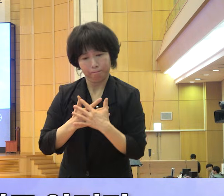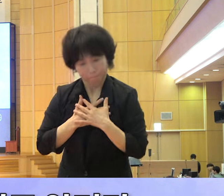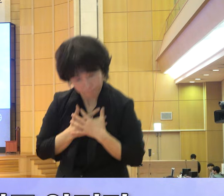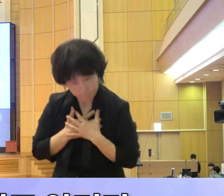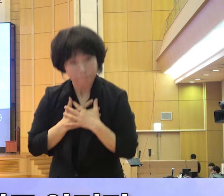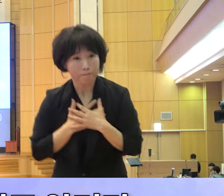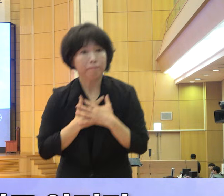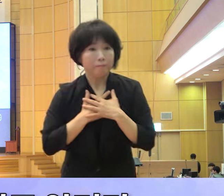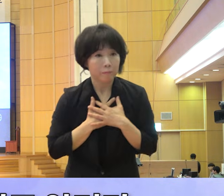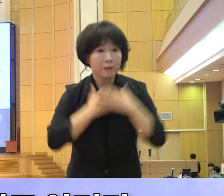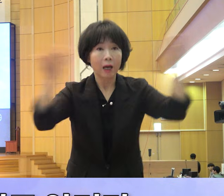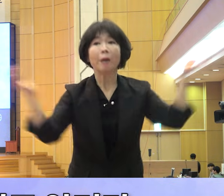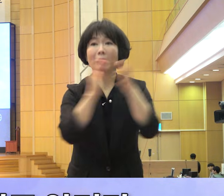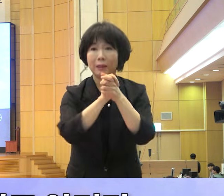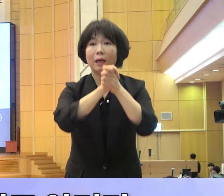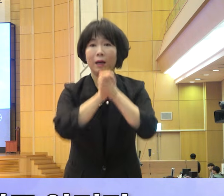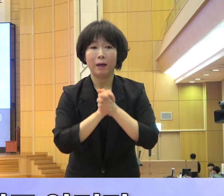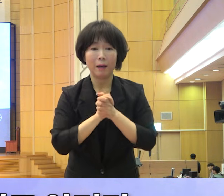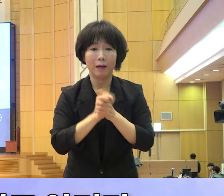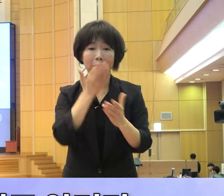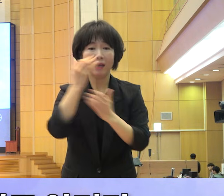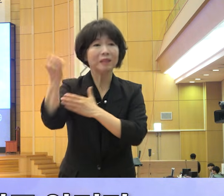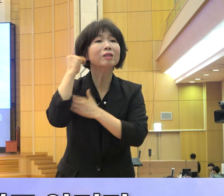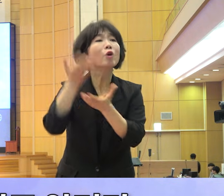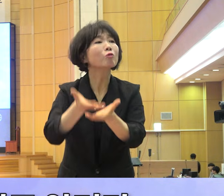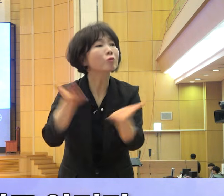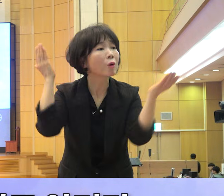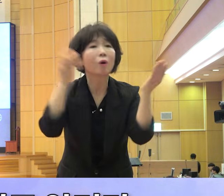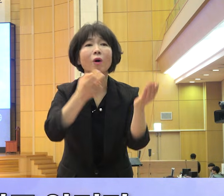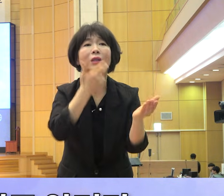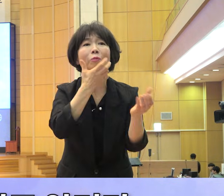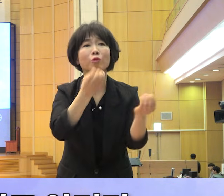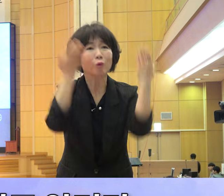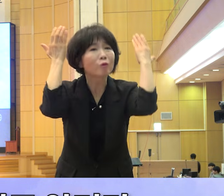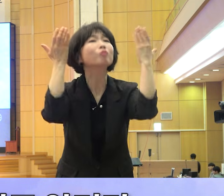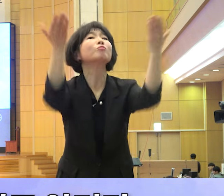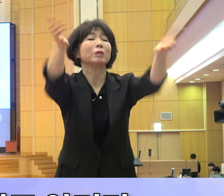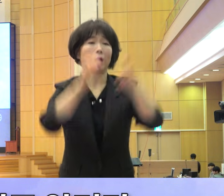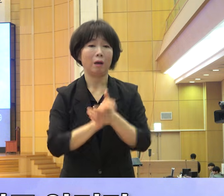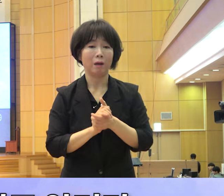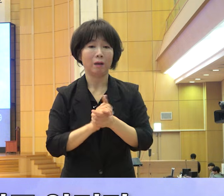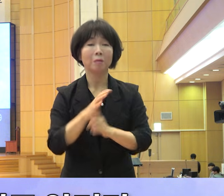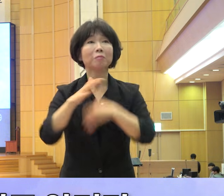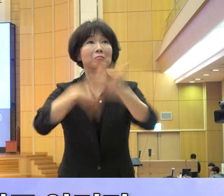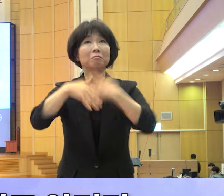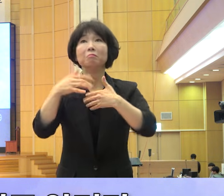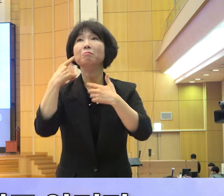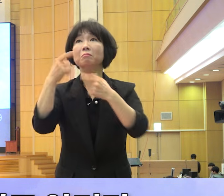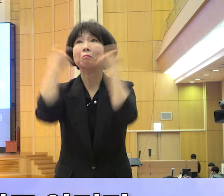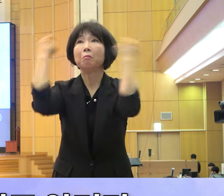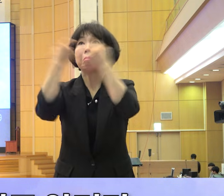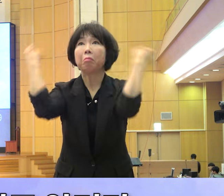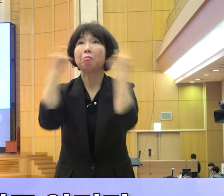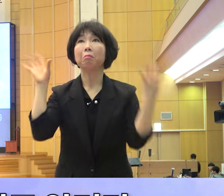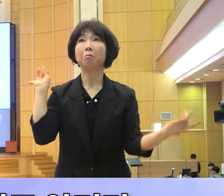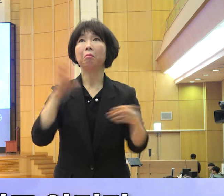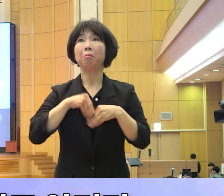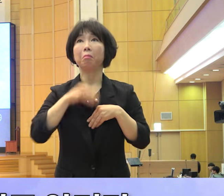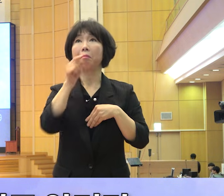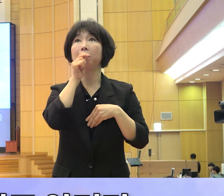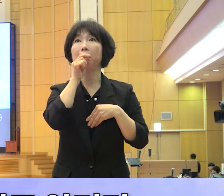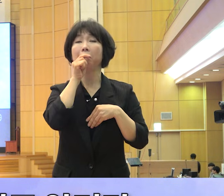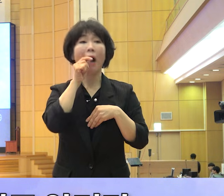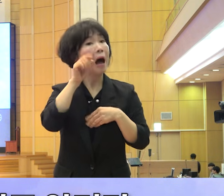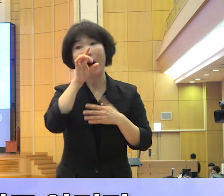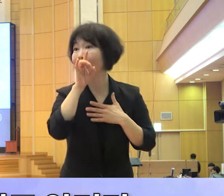있게 만들고, 축복이 있게 만들고, 능력 있게 만들고, 역사가 나타나는 것인데, 그걸 아멘으로 안 하면 무슨 소용이 있나요? 그래서